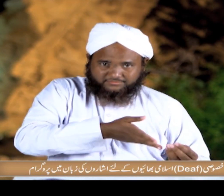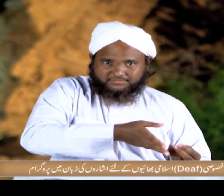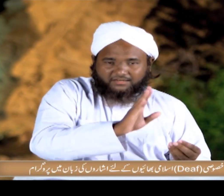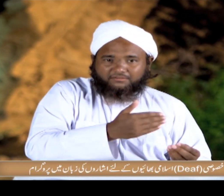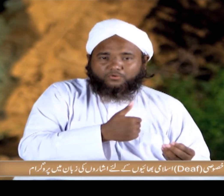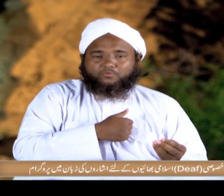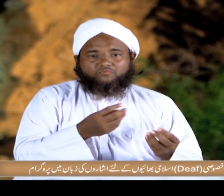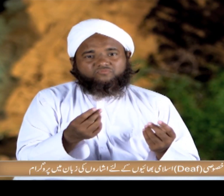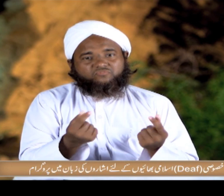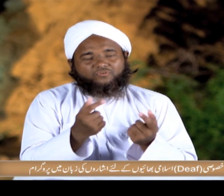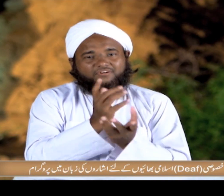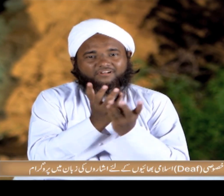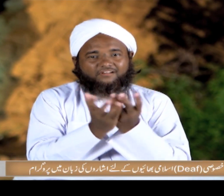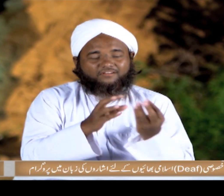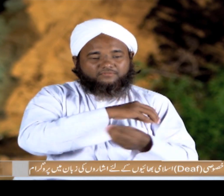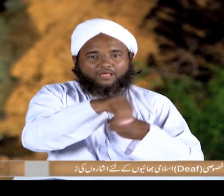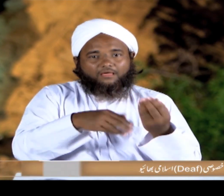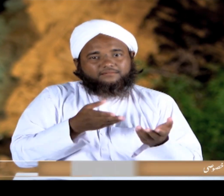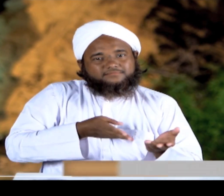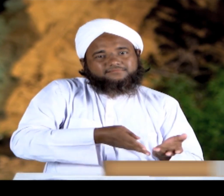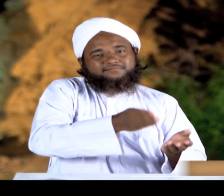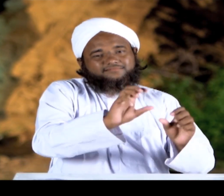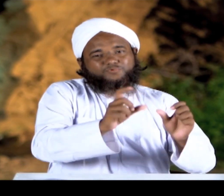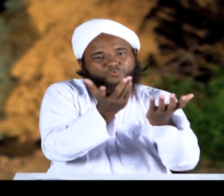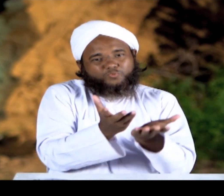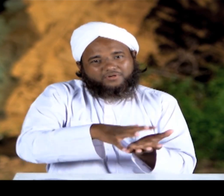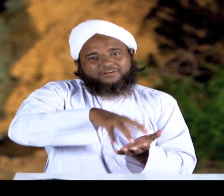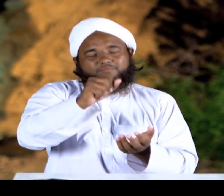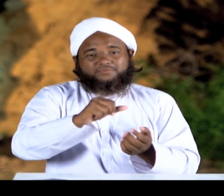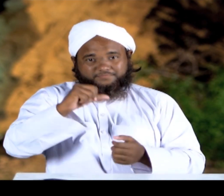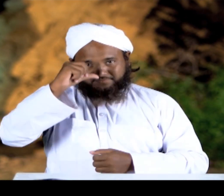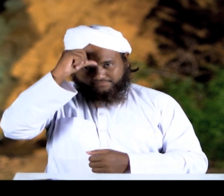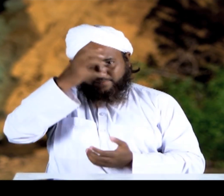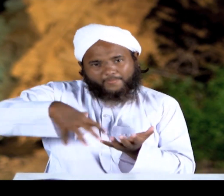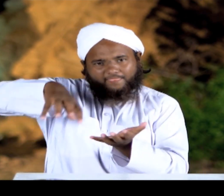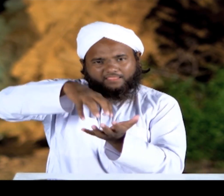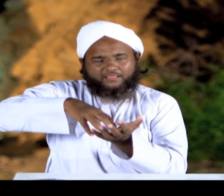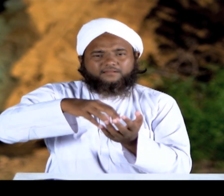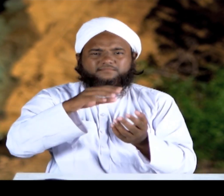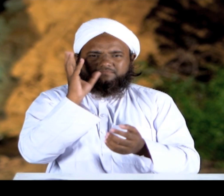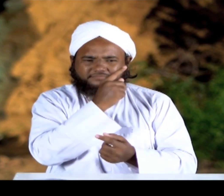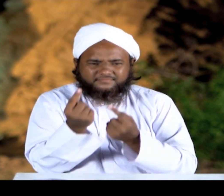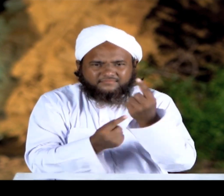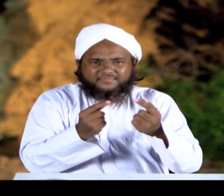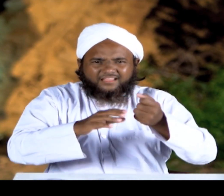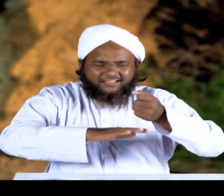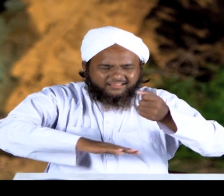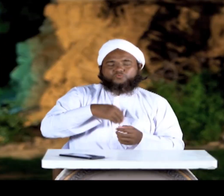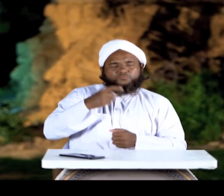کی اور اسے ہاتھوں ہاتھ یہ سعادت مل گئی۔ ہند میں موجود ایک گھاس کاٹنے والے بوڑھے صاحب کو 9